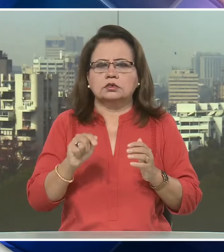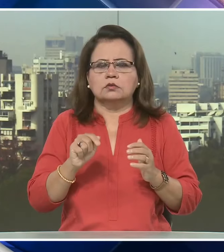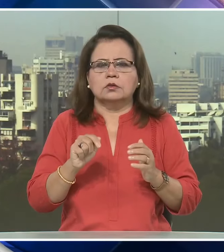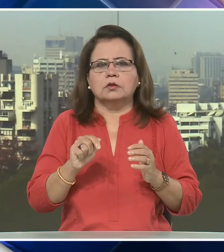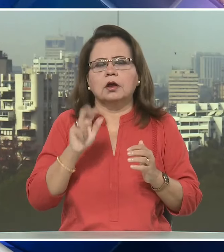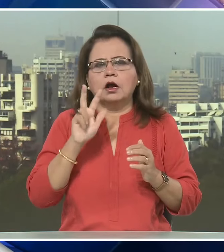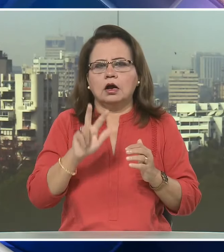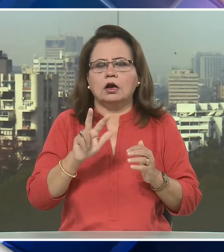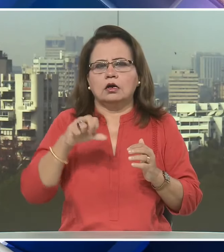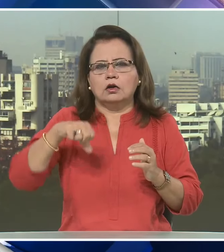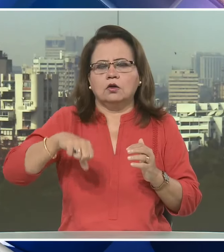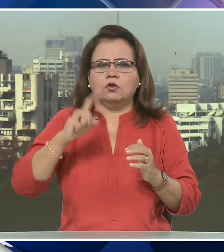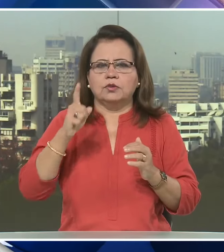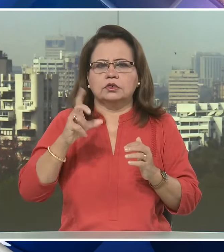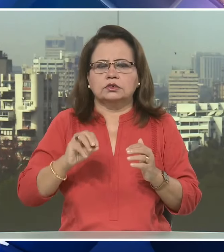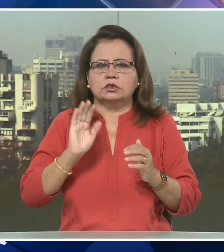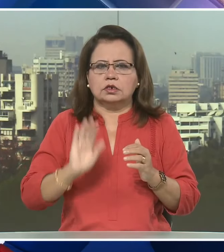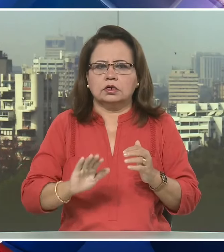1.89% रह गई है।